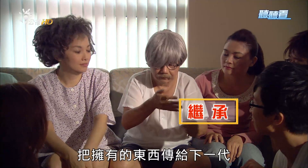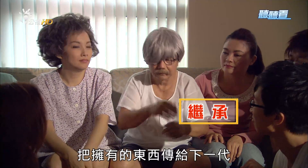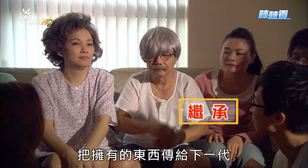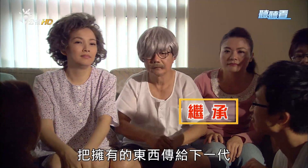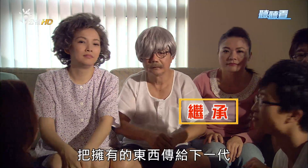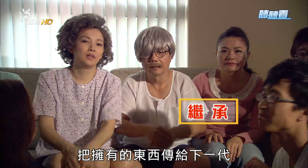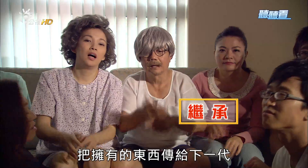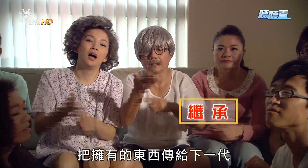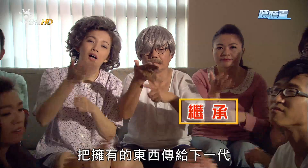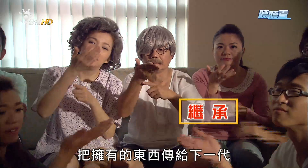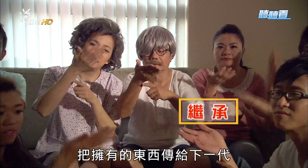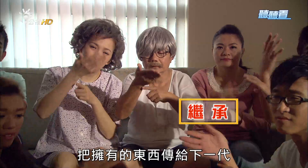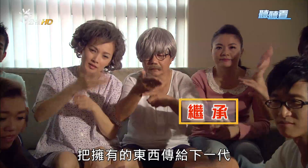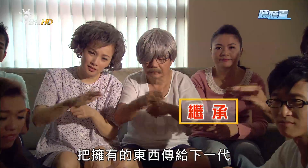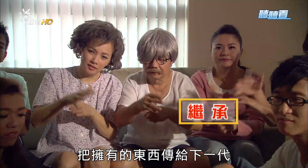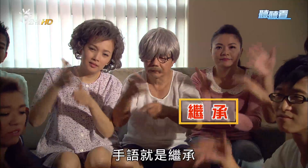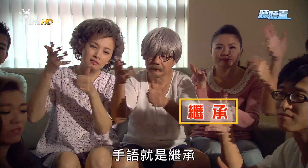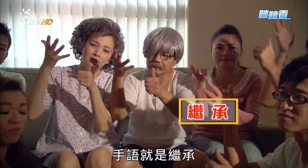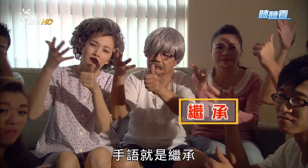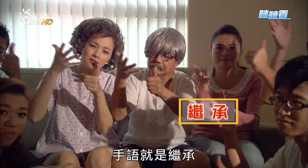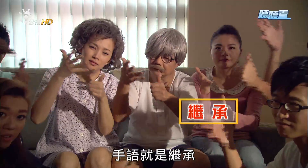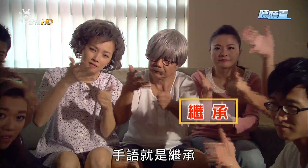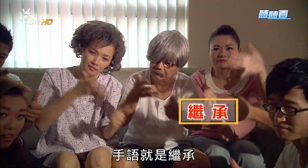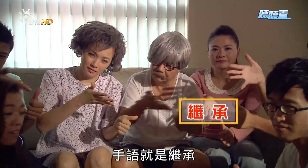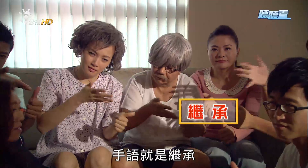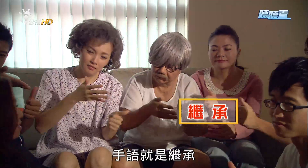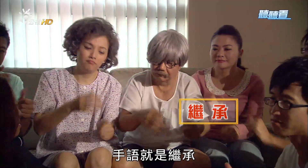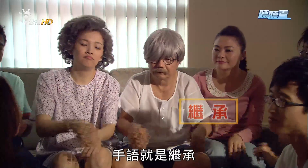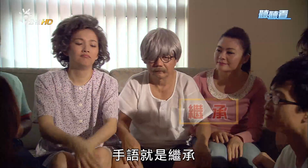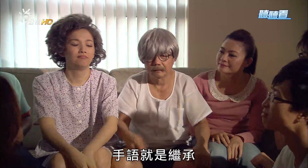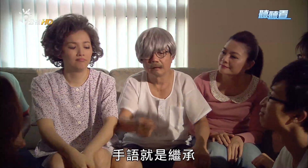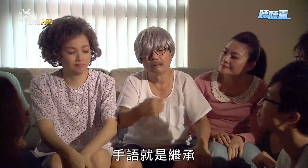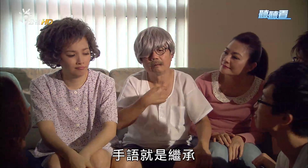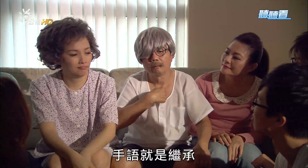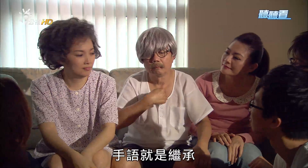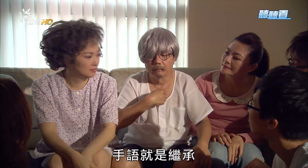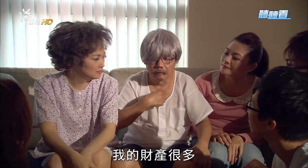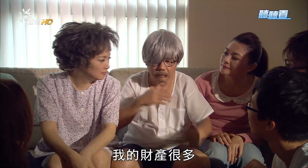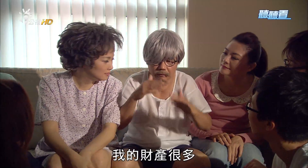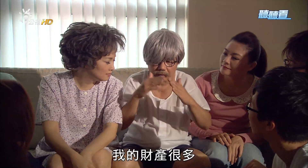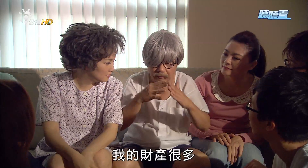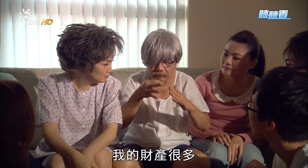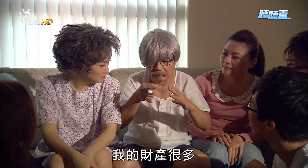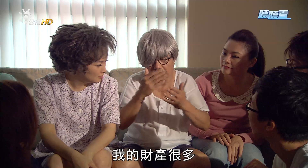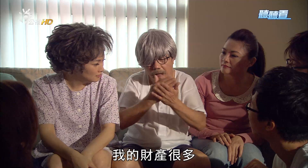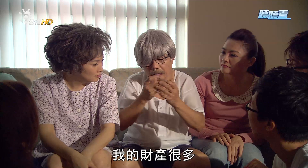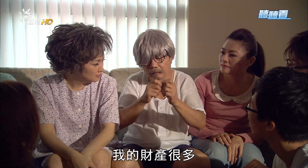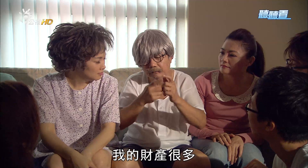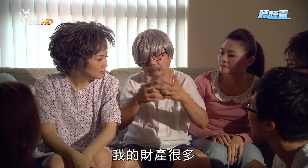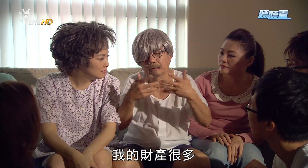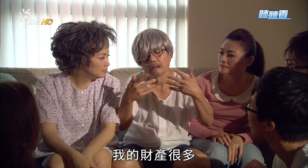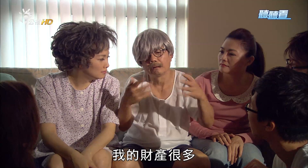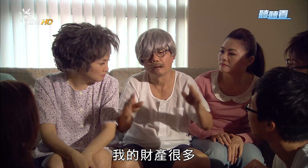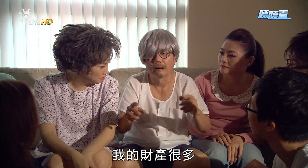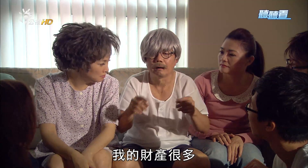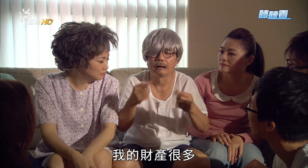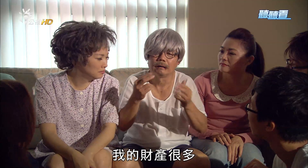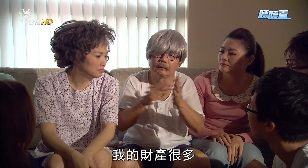东西传给下一代，手里就是继承。我的财产很多，